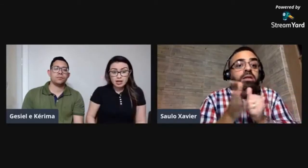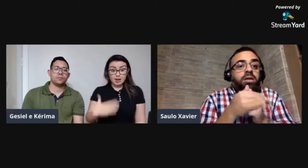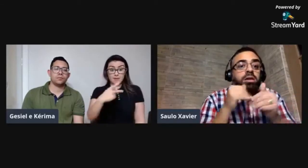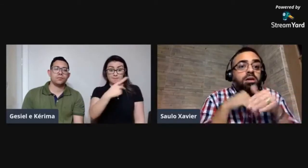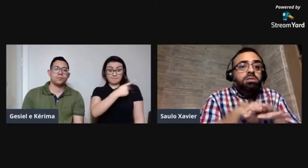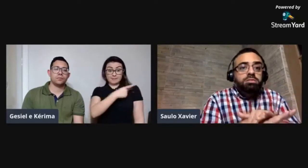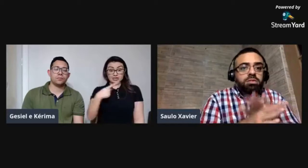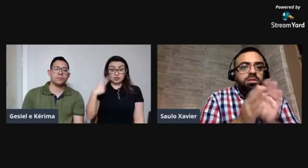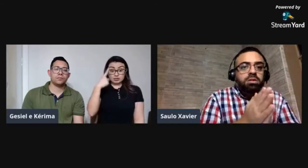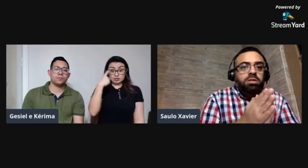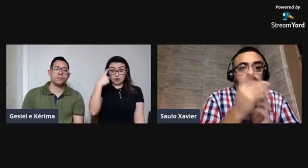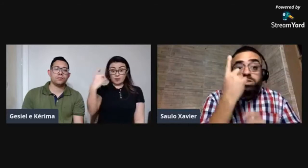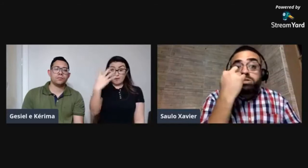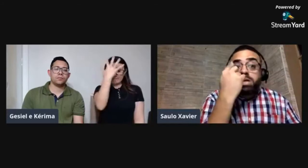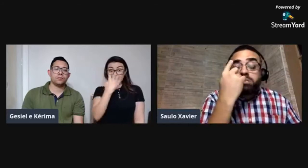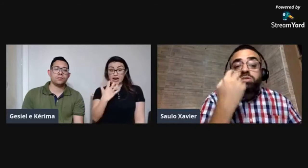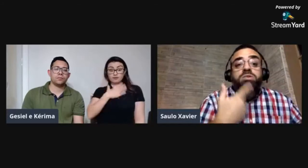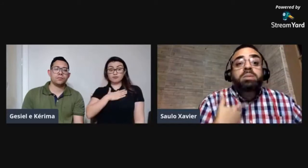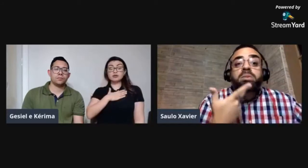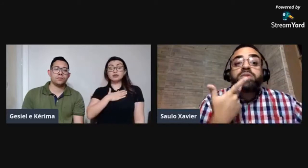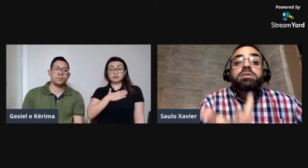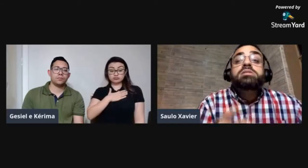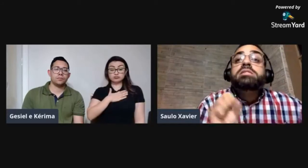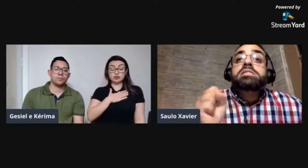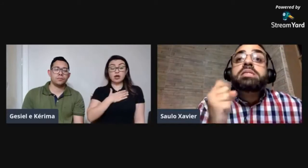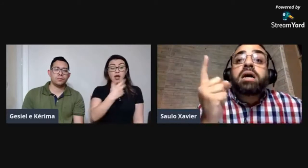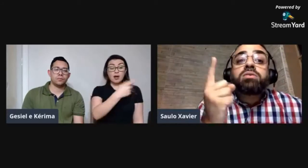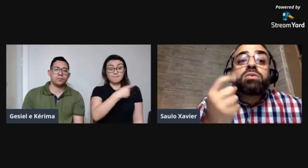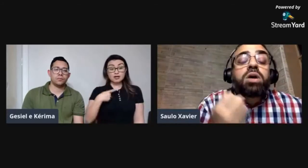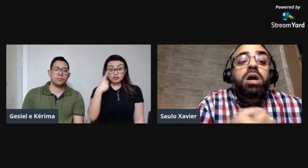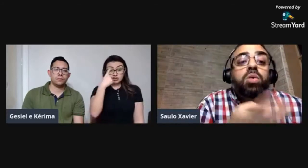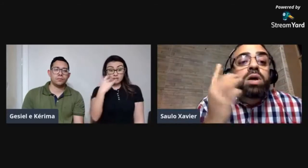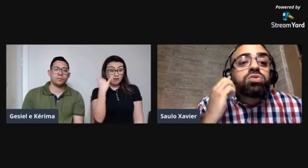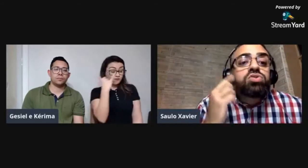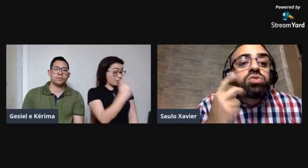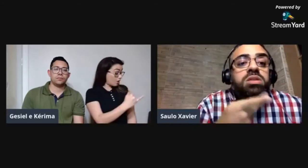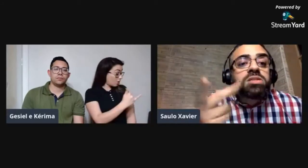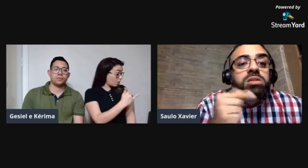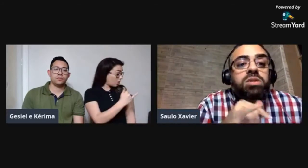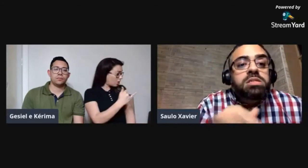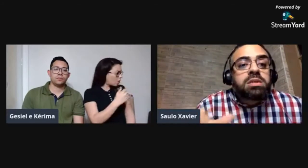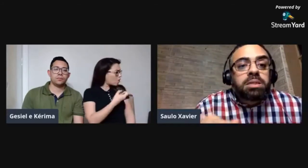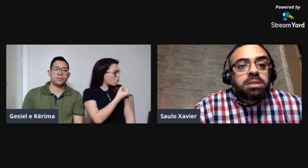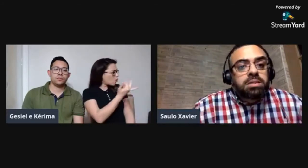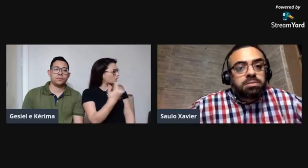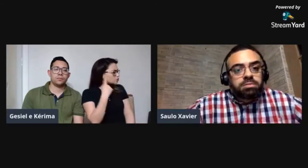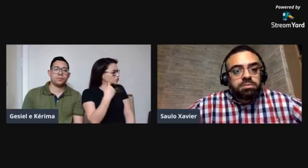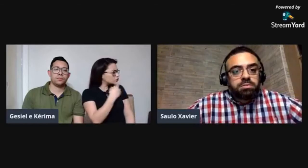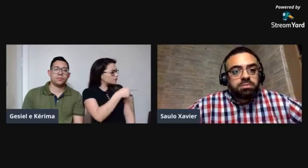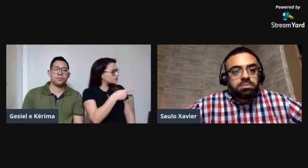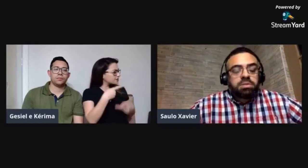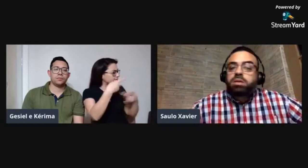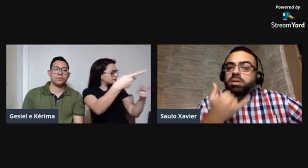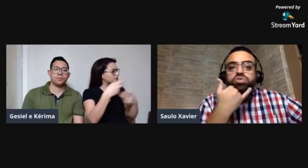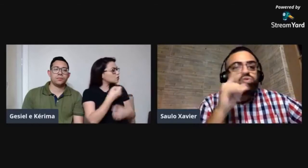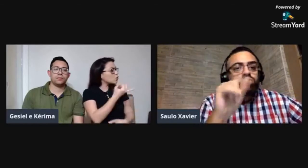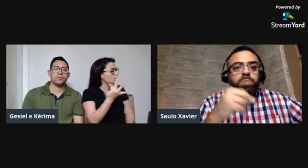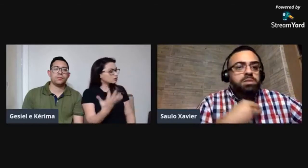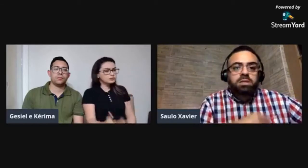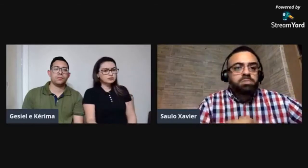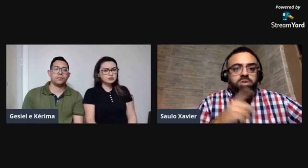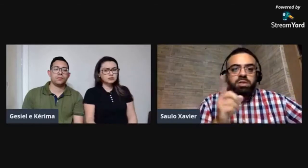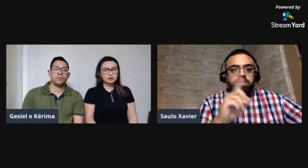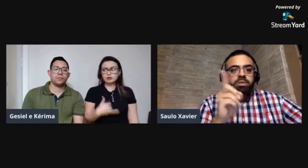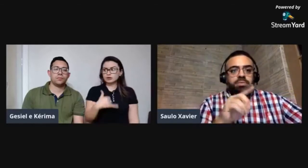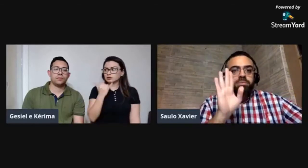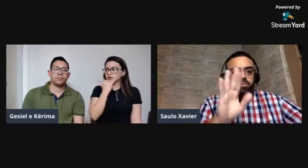mão, guardei, ó. Pastor Salomão chegou para mim e falou assim: Saulo, quantos surdos você visitou essa semana? Então, desculpa,